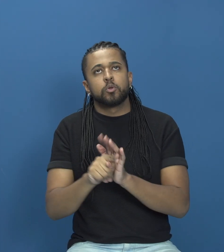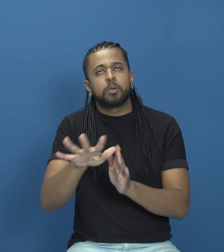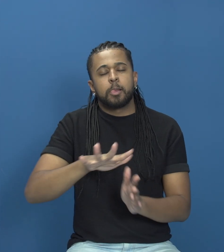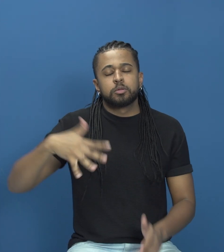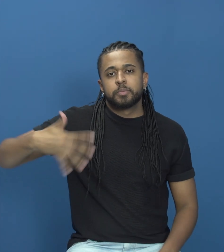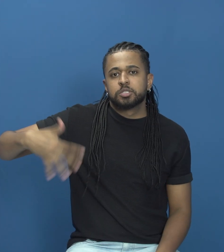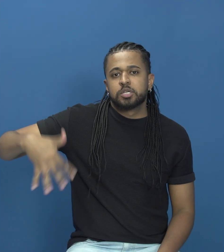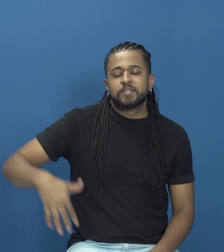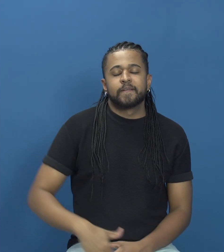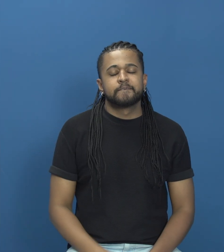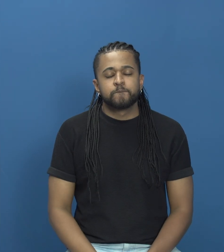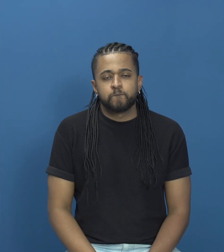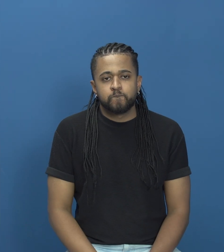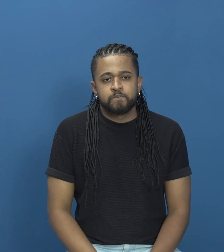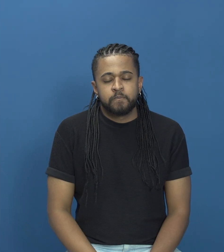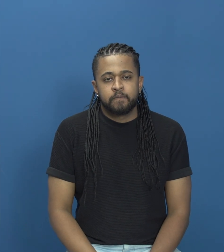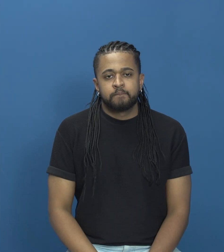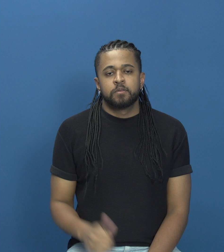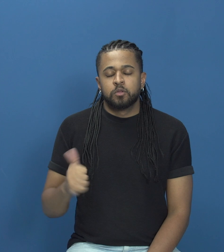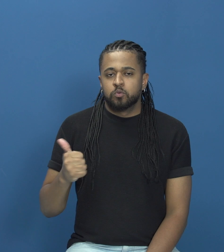de emergência.